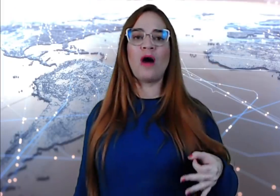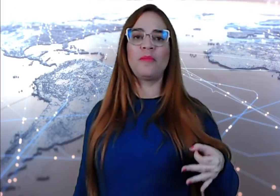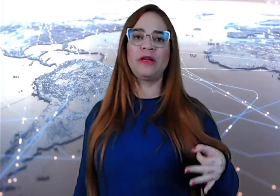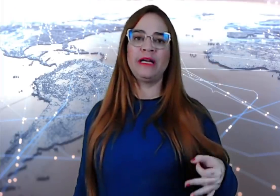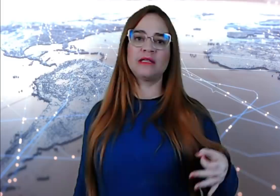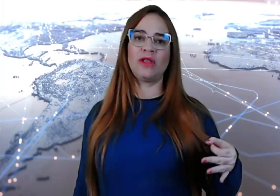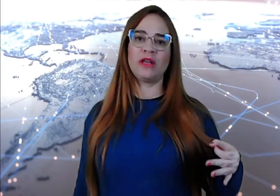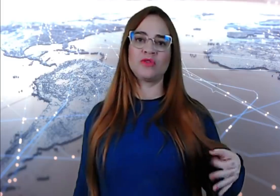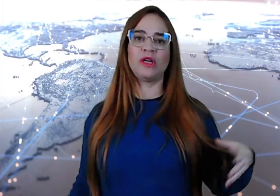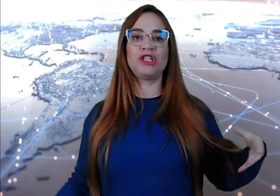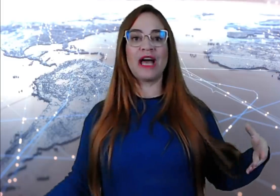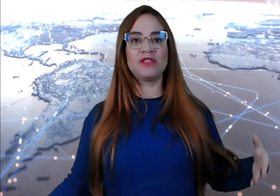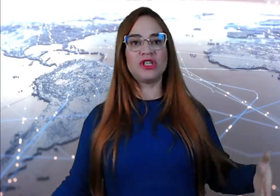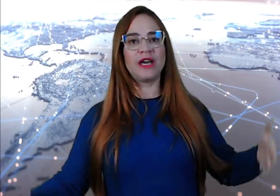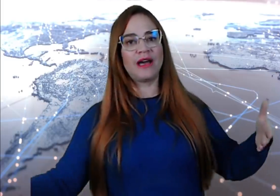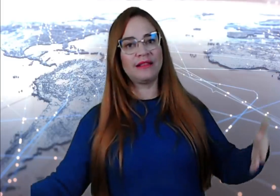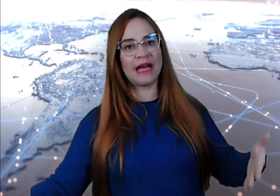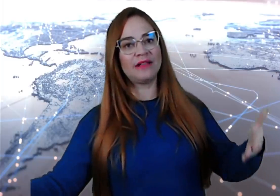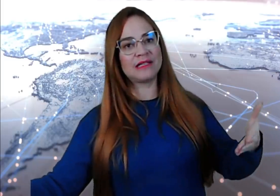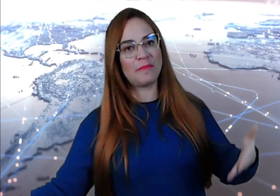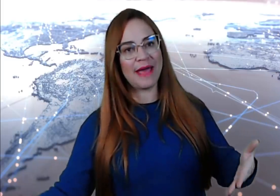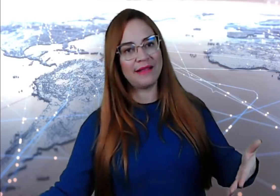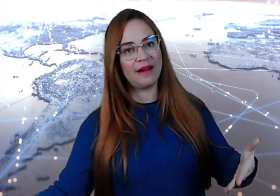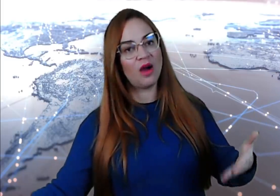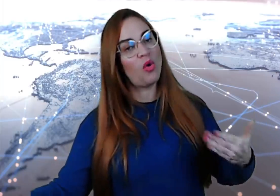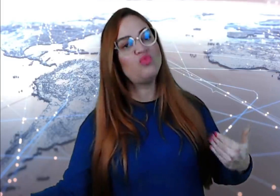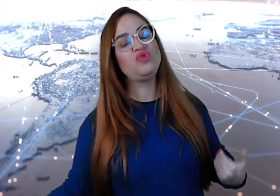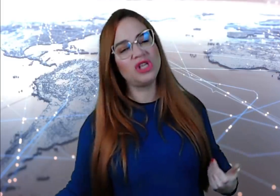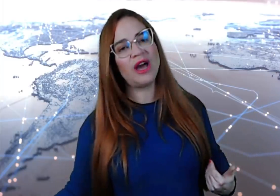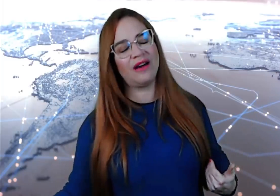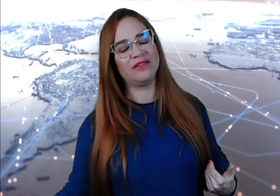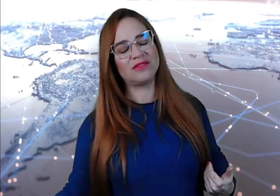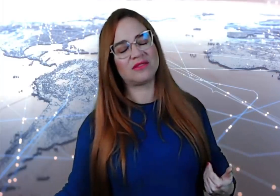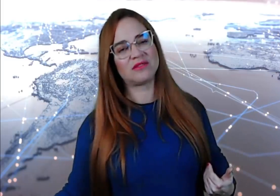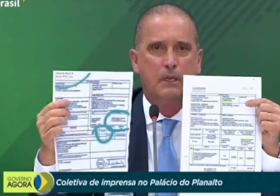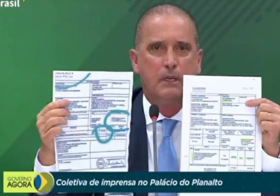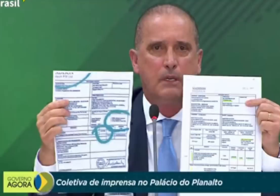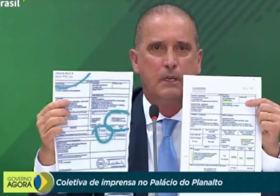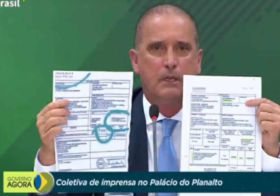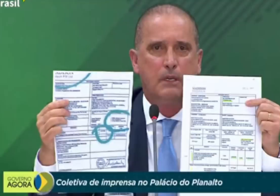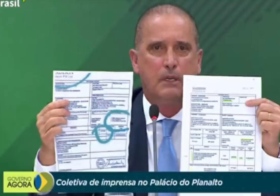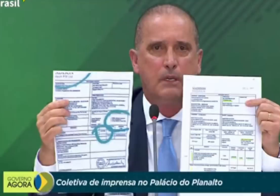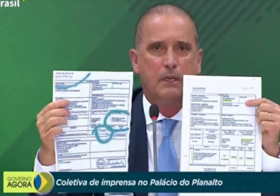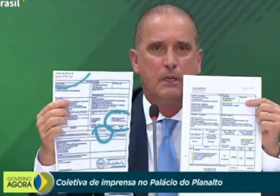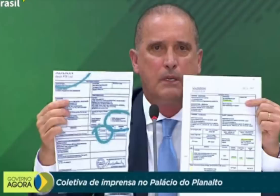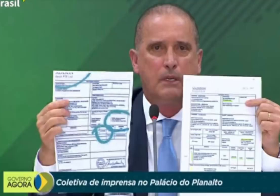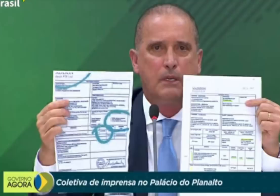próprio Onyx Lorenzoni já tinha cantado essa pedra um dia antes. Na